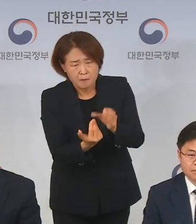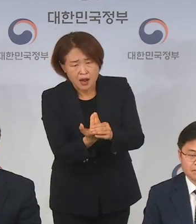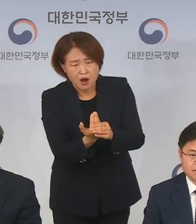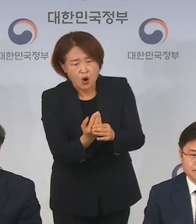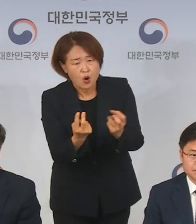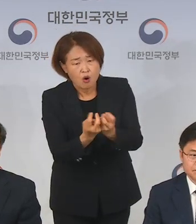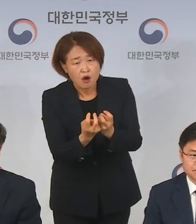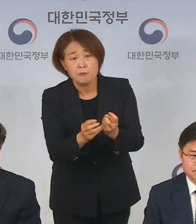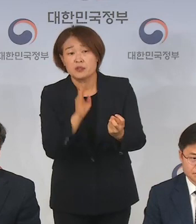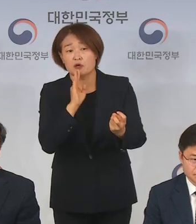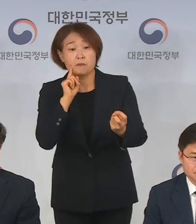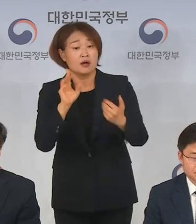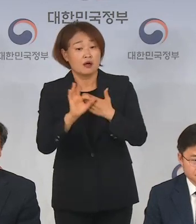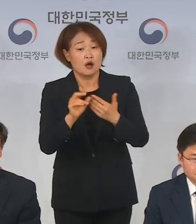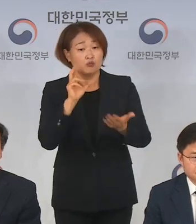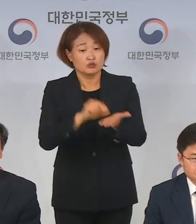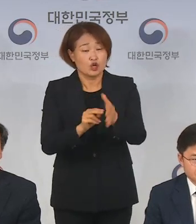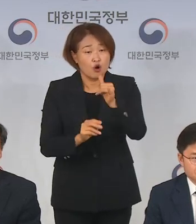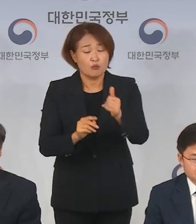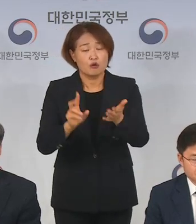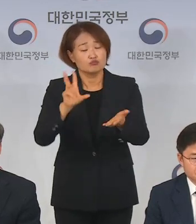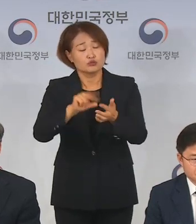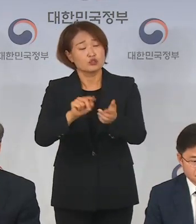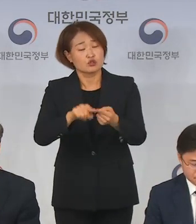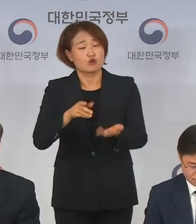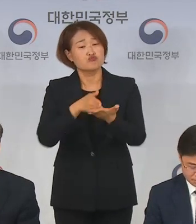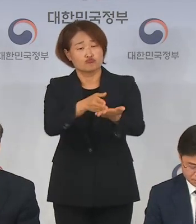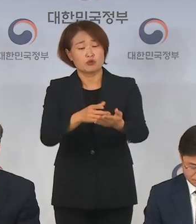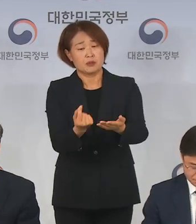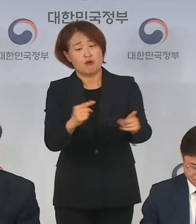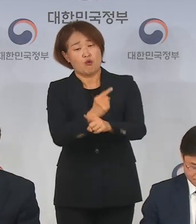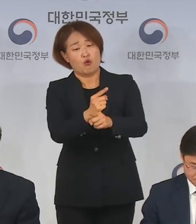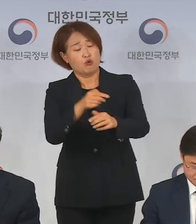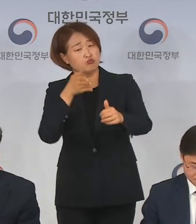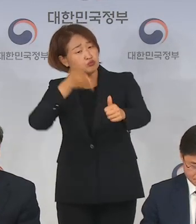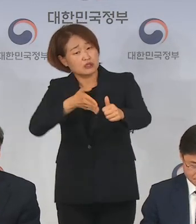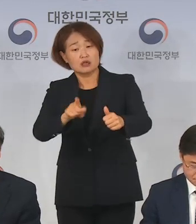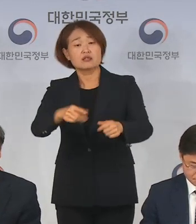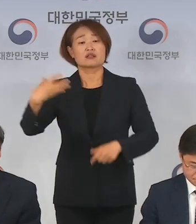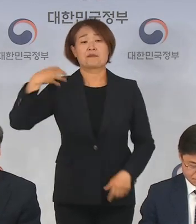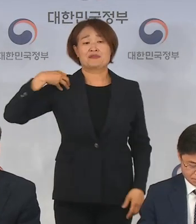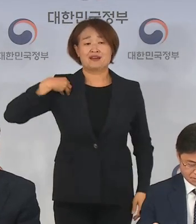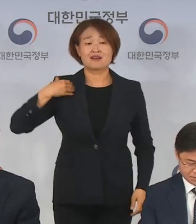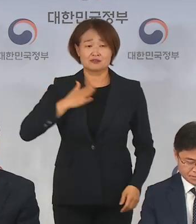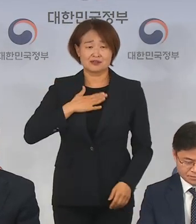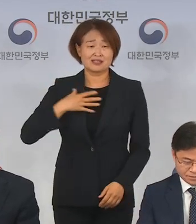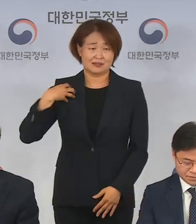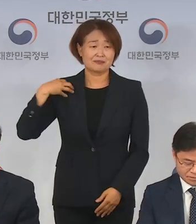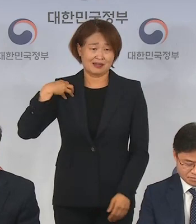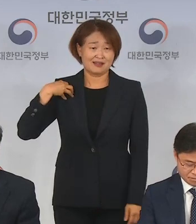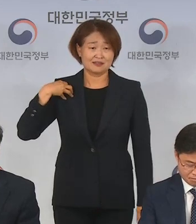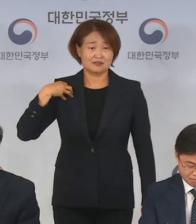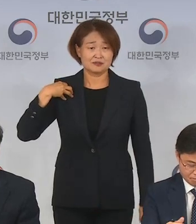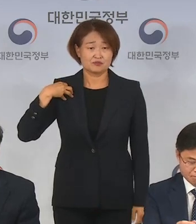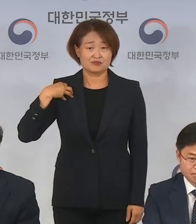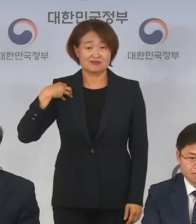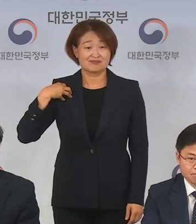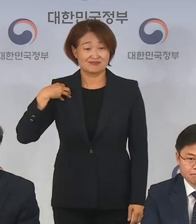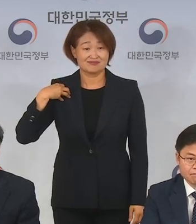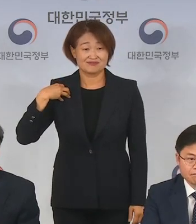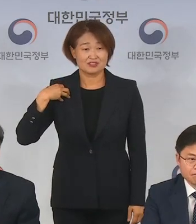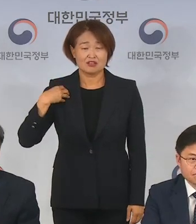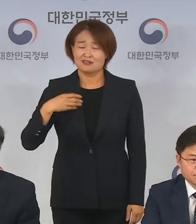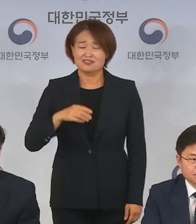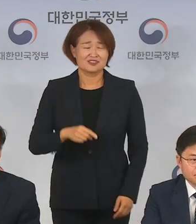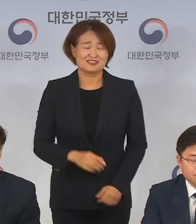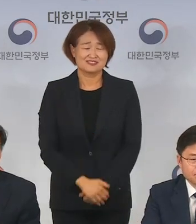부분인데 당연히 문제가 있으면 문제를 제기하고 그걸 시정하도록 노력하는 것이 저희의 역할인 것이고요. 그건 뭐 재산 재론의